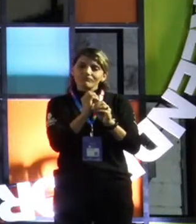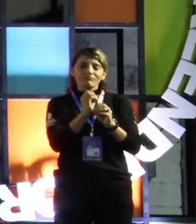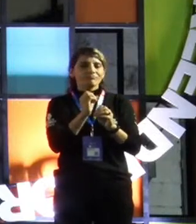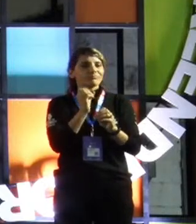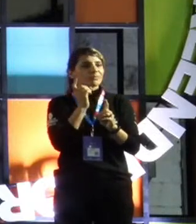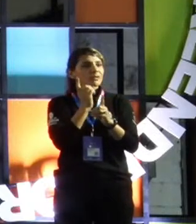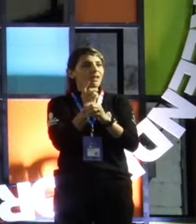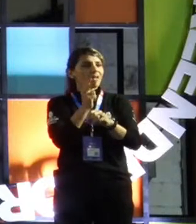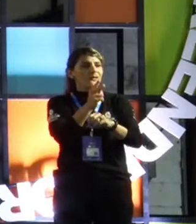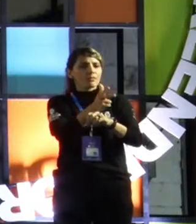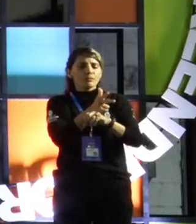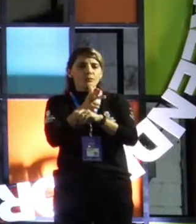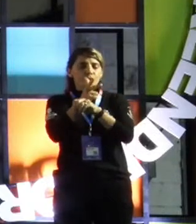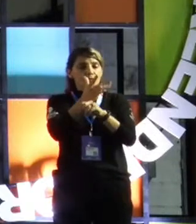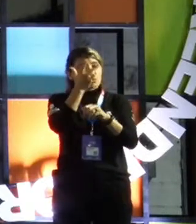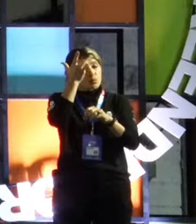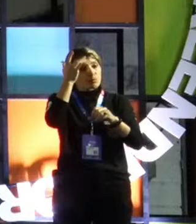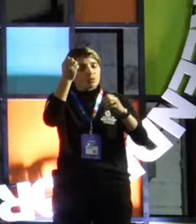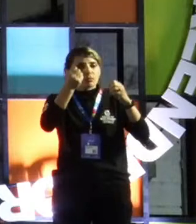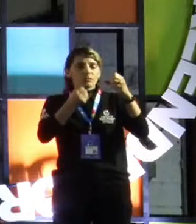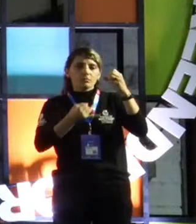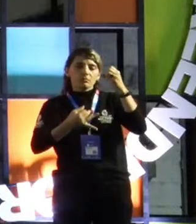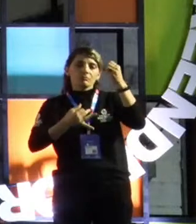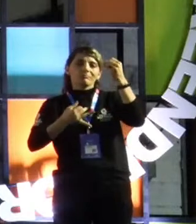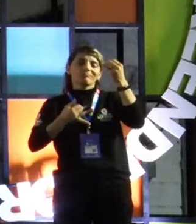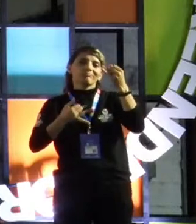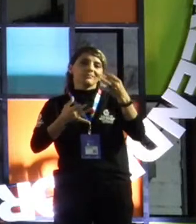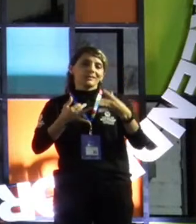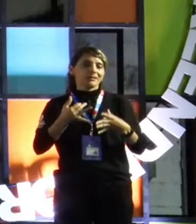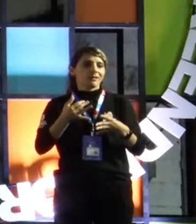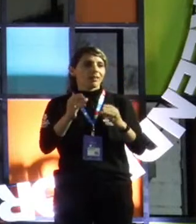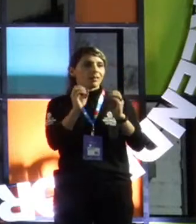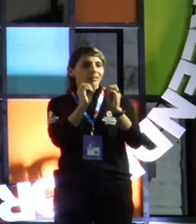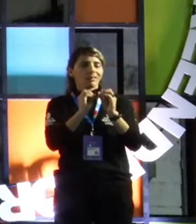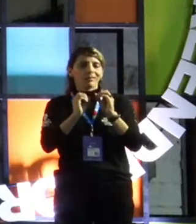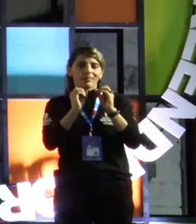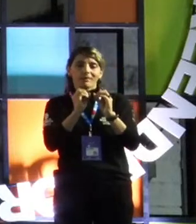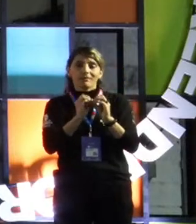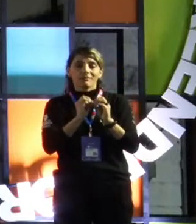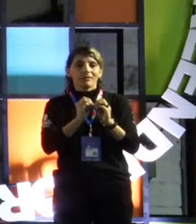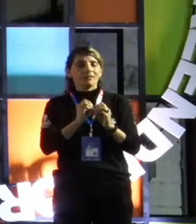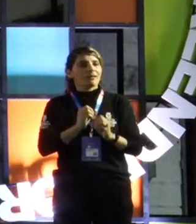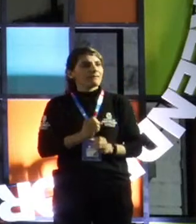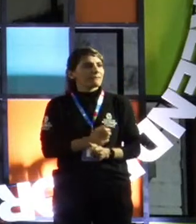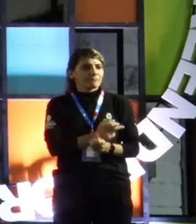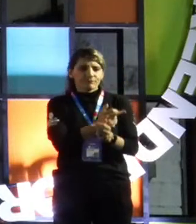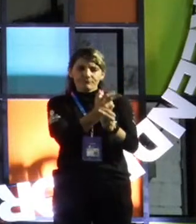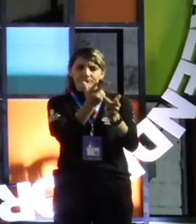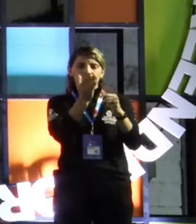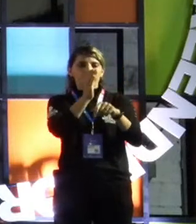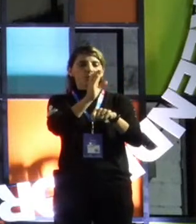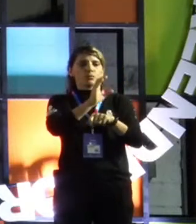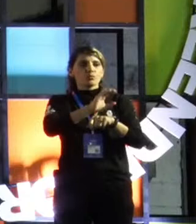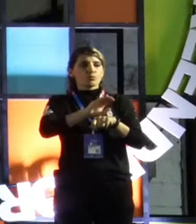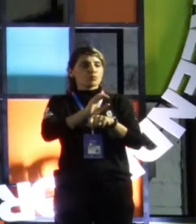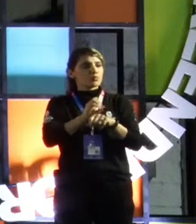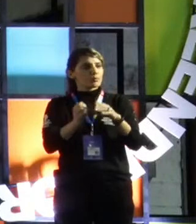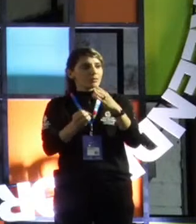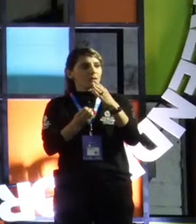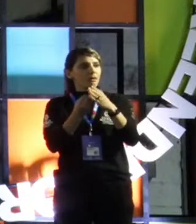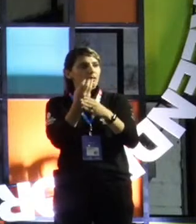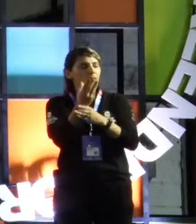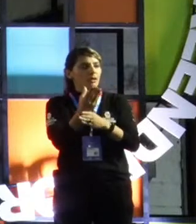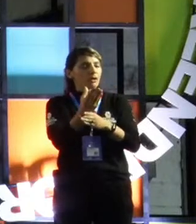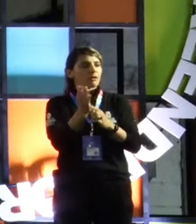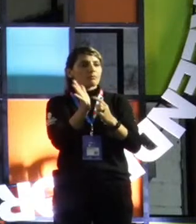vídeo de uma pessoa falando de funcionalidades. Então, existe uma infinidade de curso que você pode criar, que você pode colocar